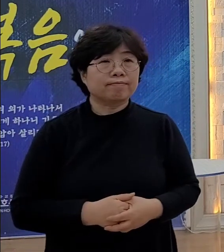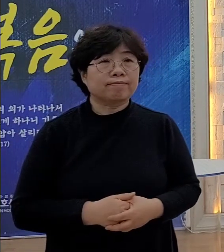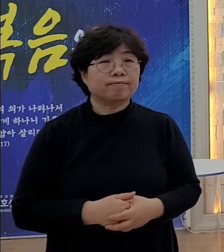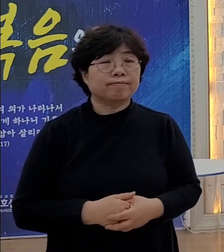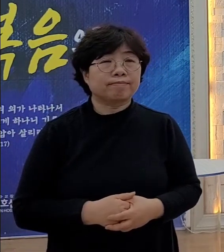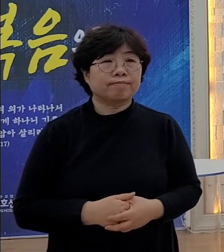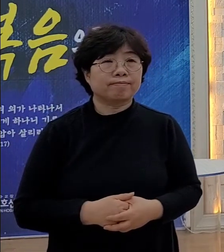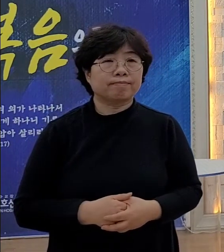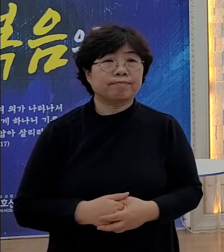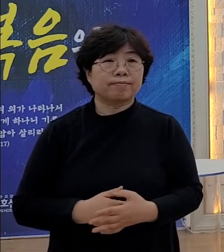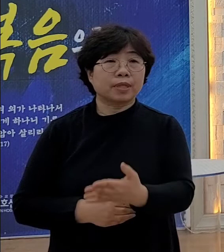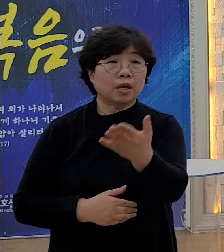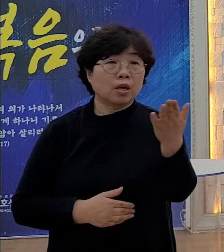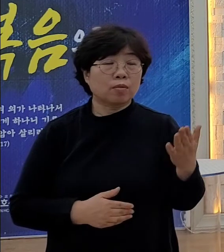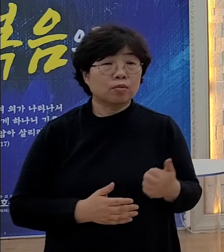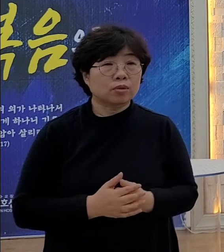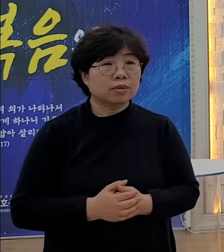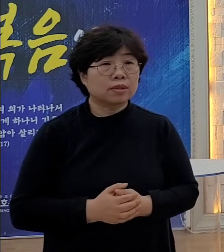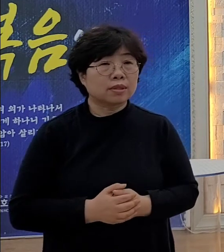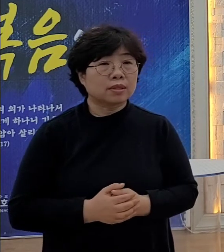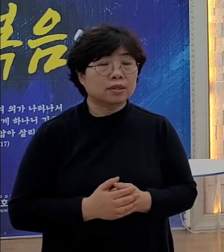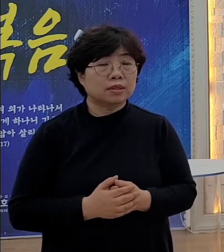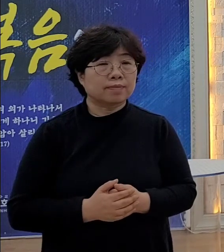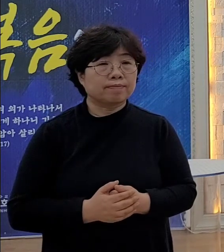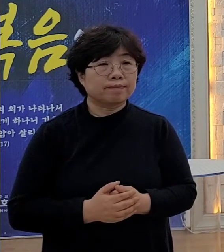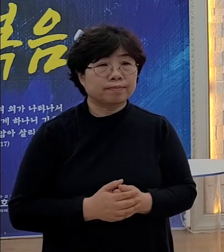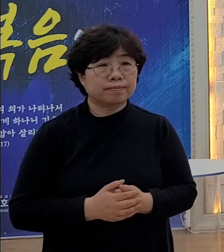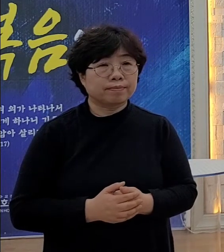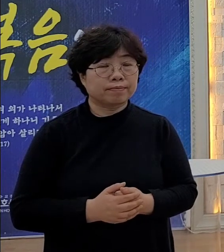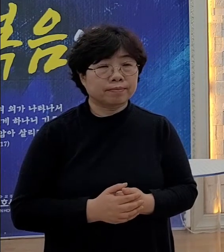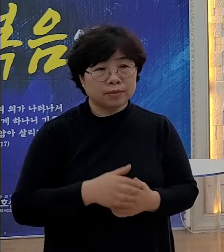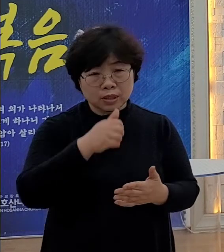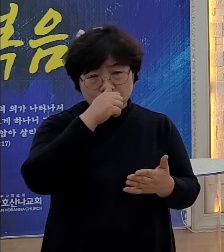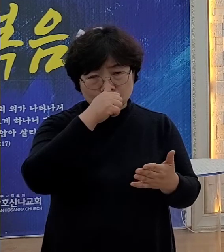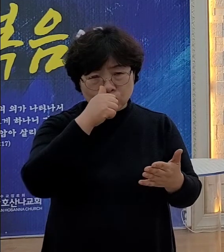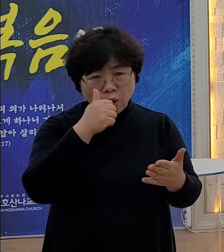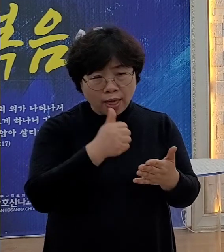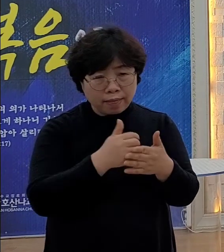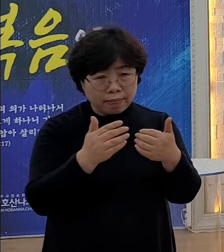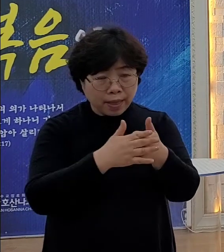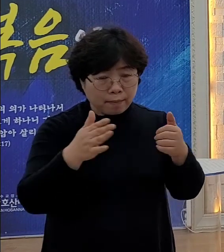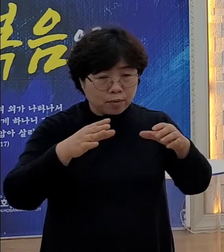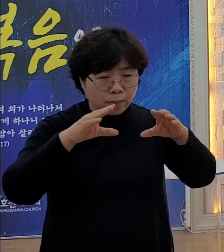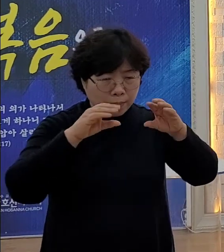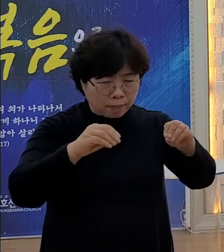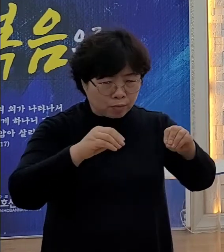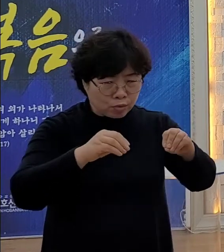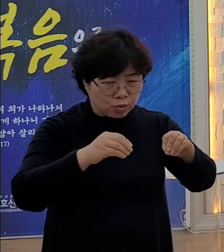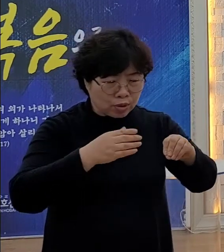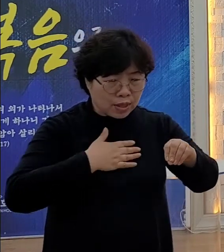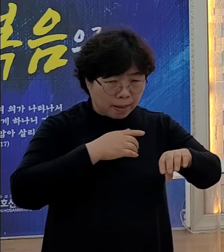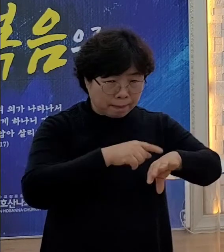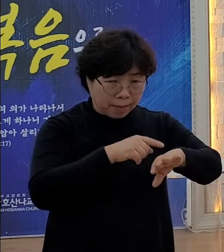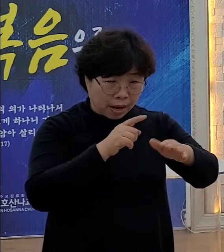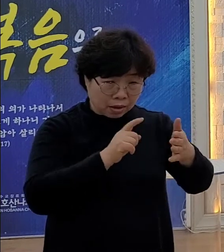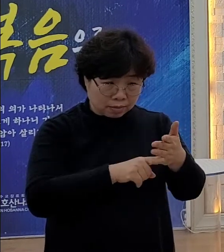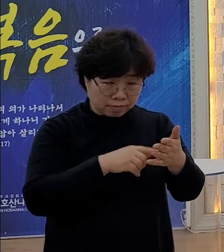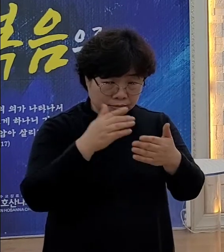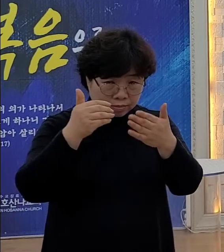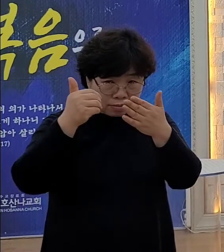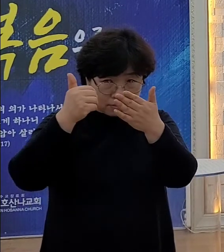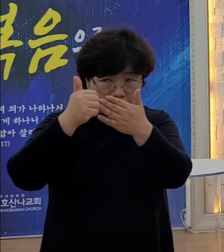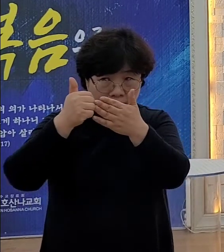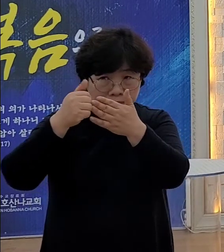여러분, 그래서 이런 죄로 말미암아 이 마비된 기능, 하나님을 두려워하고 하나님을 알게 하는 이 기능이